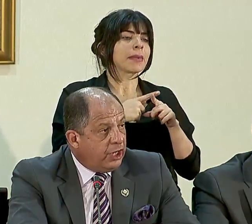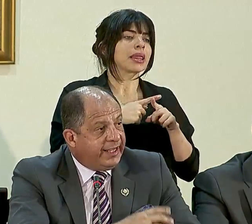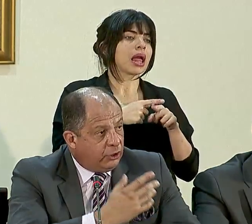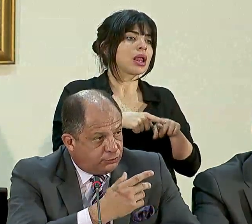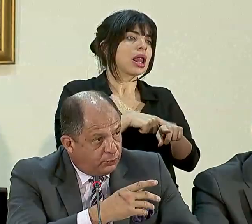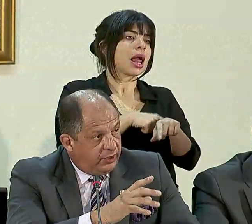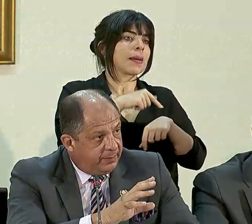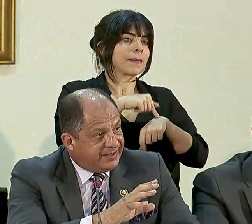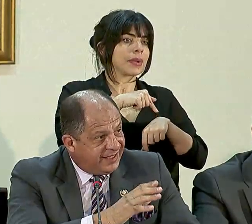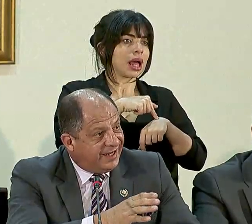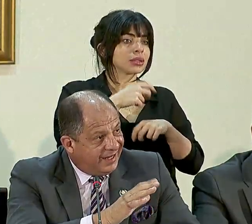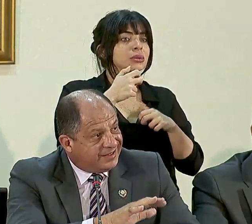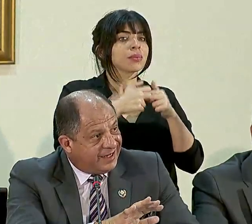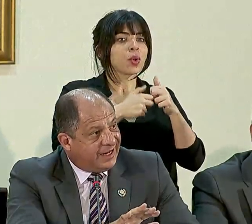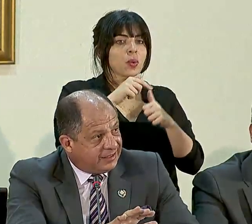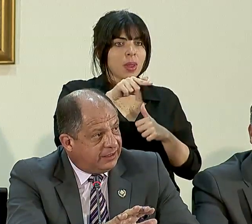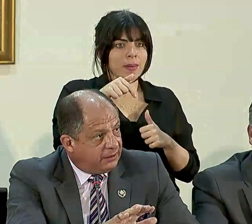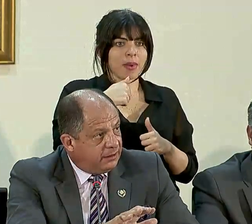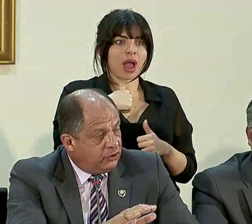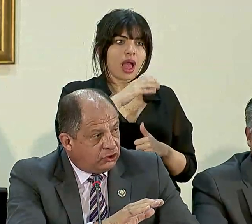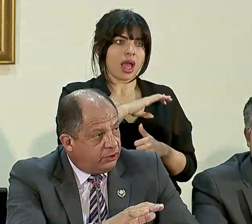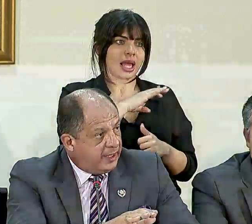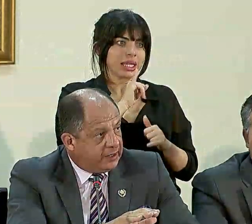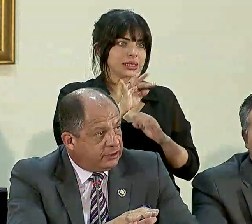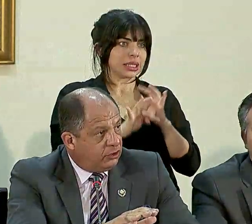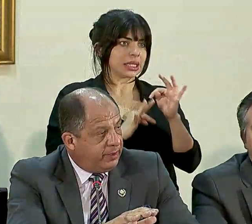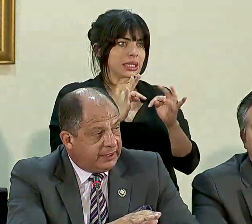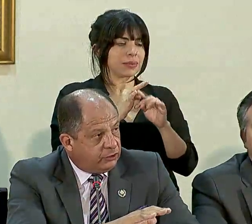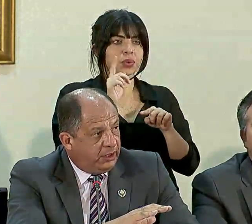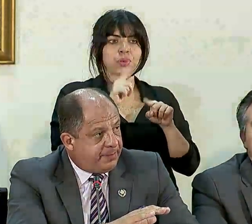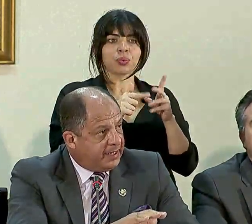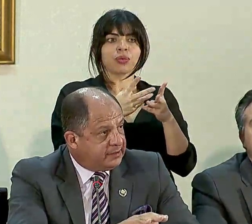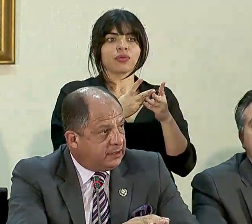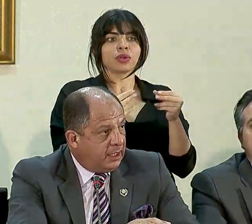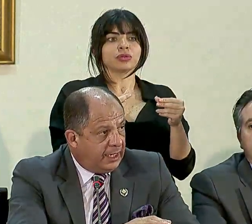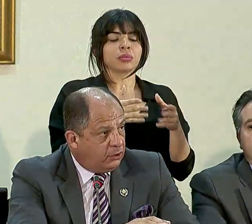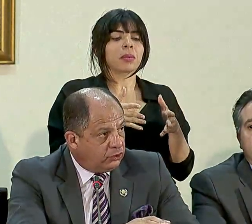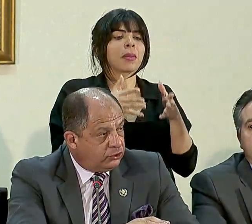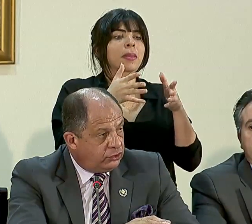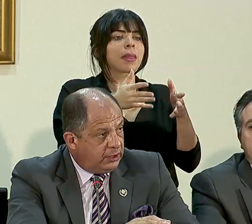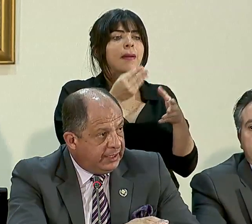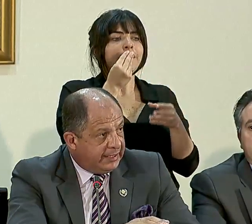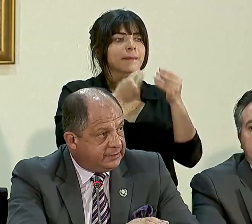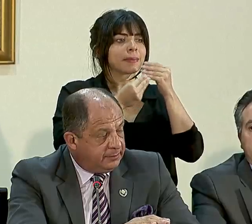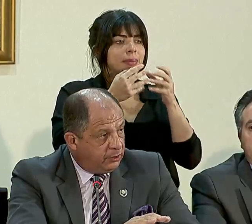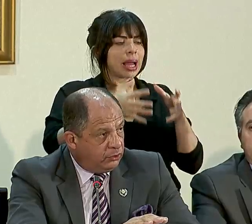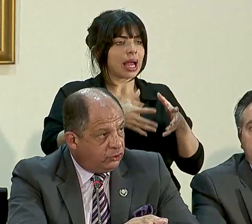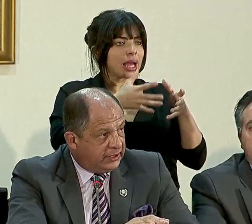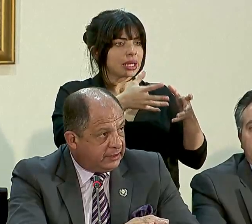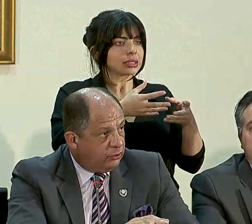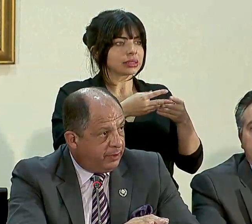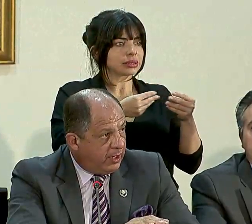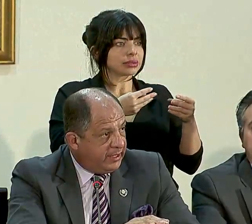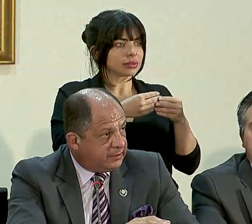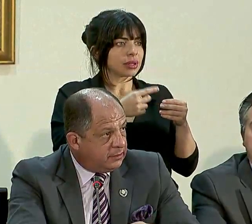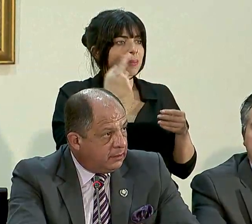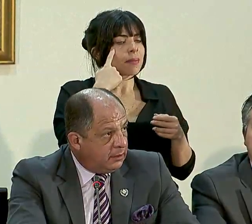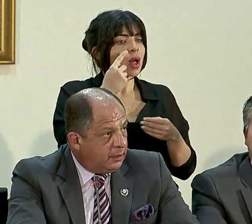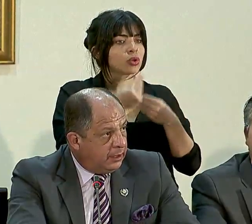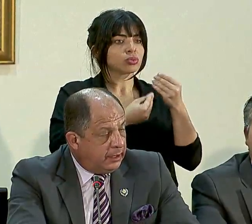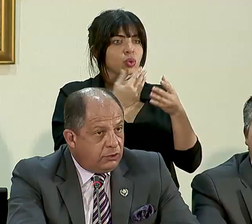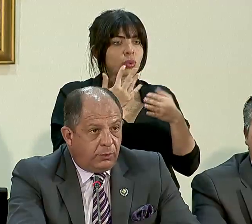plazo, que los problemas tienen ese carácter. No se van a resolver dándole pacas a los y las productoras